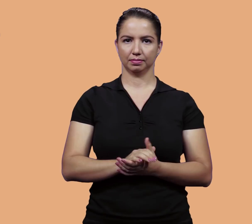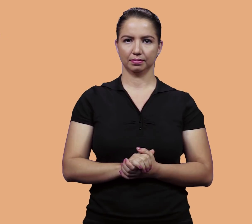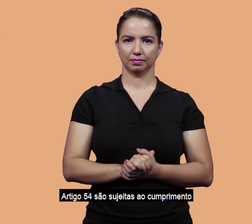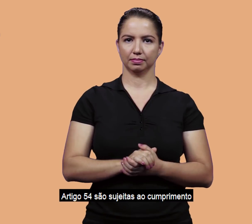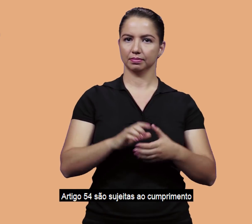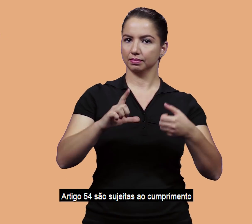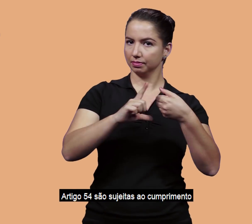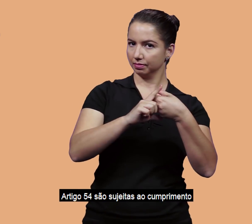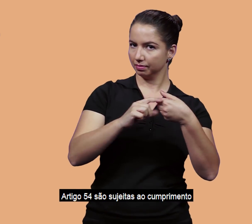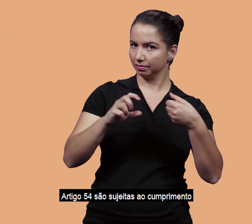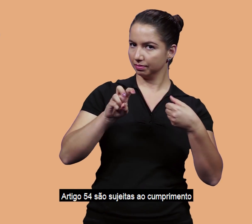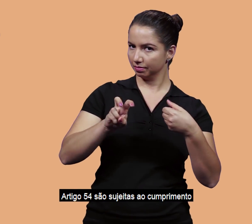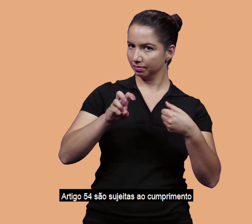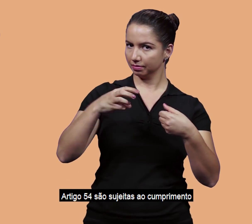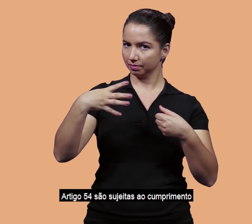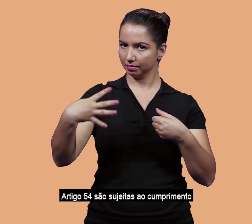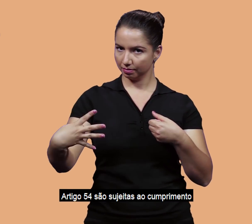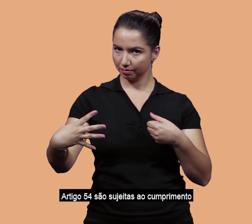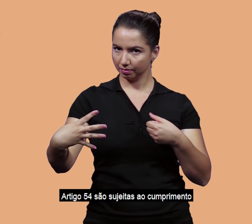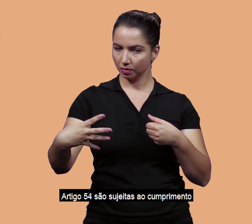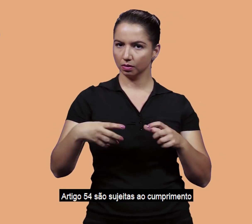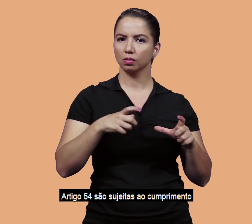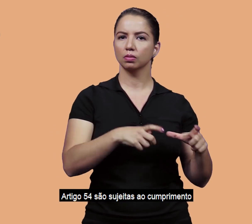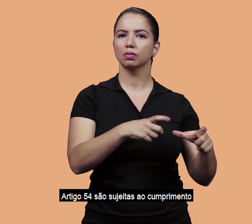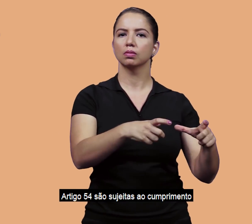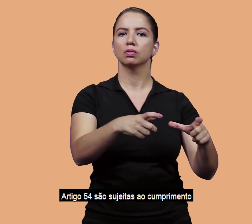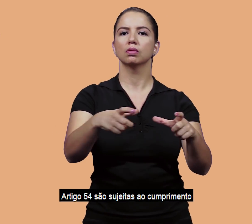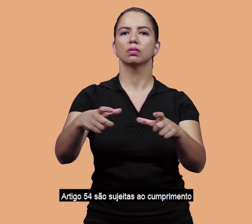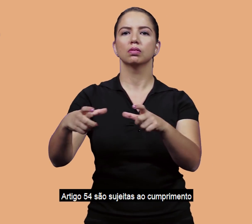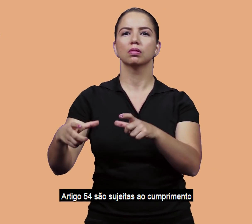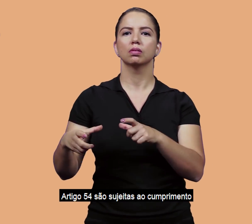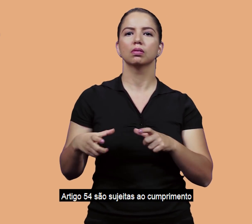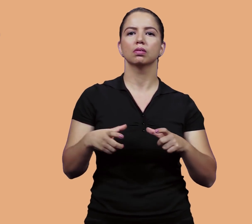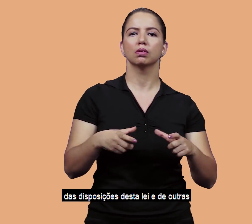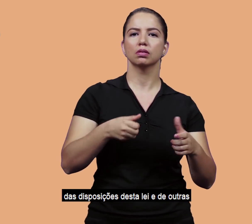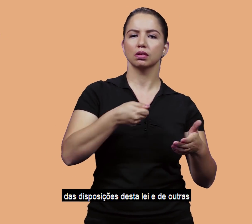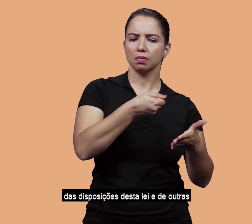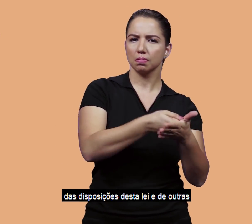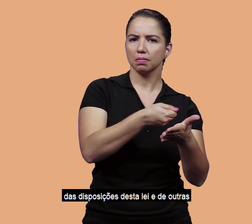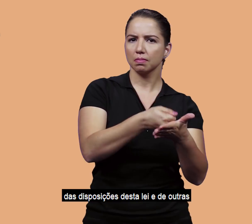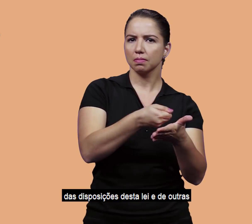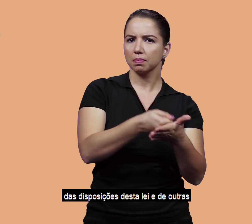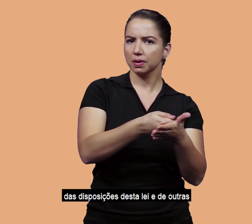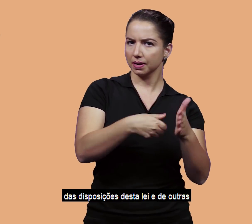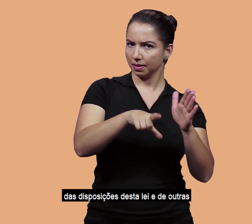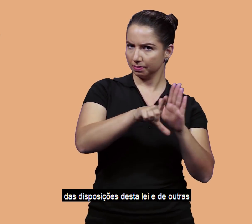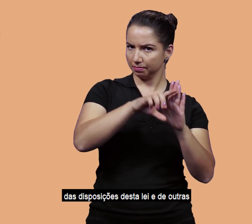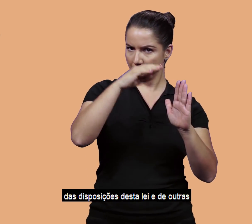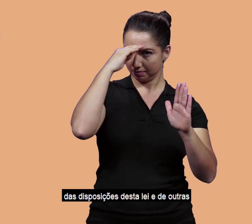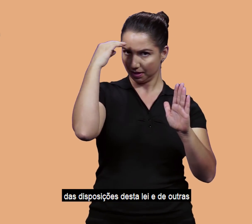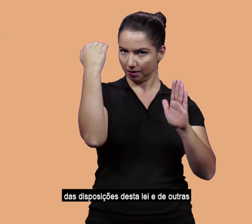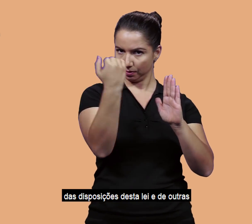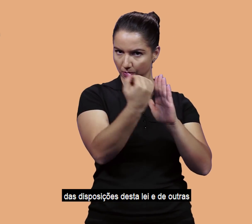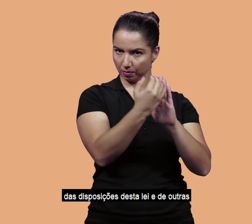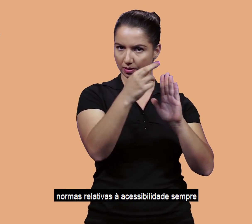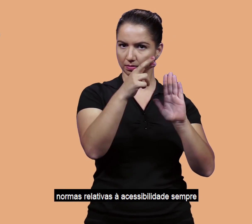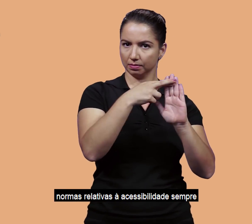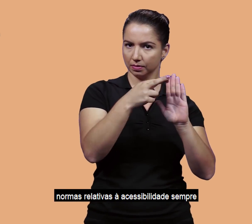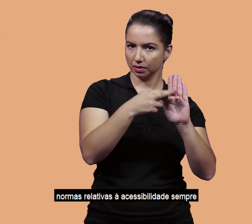artigo 54 são sujeitas ao cumprimento das disposições desta lei e de outras normas relativas